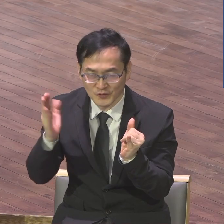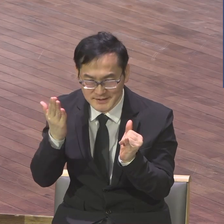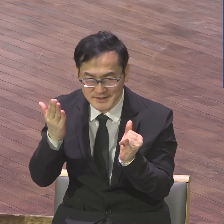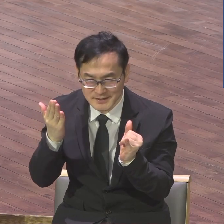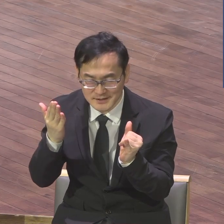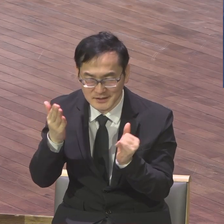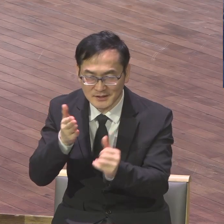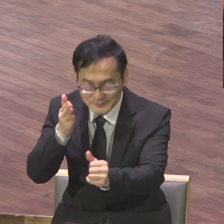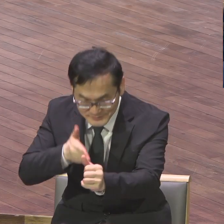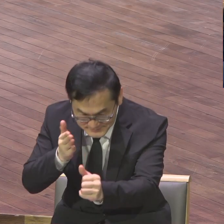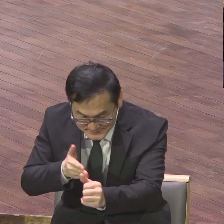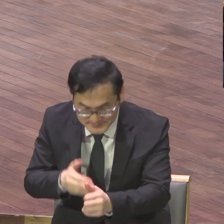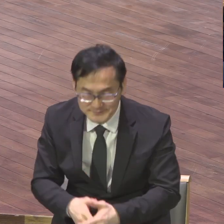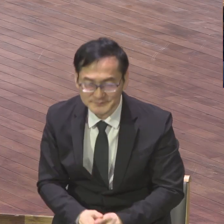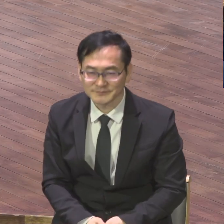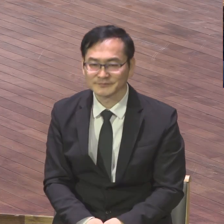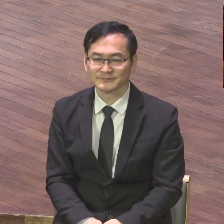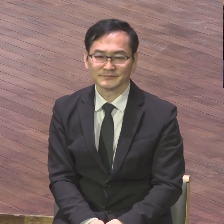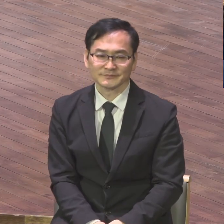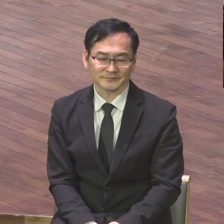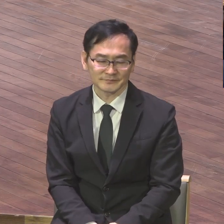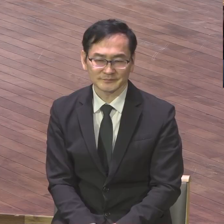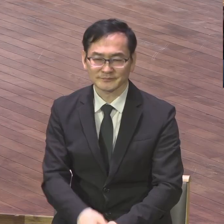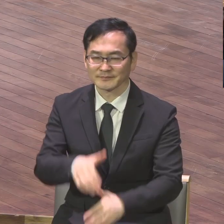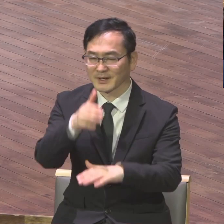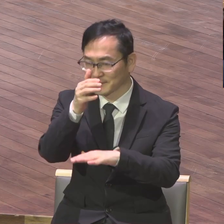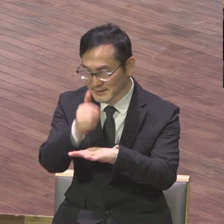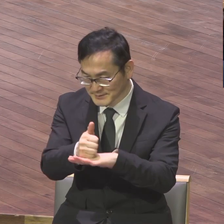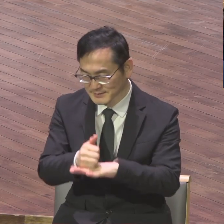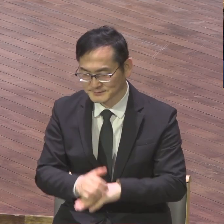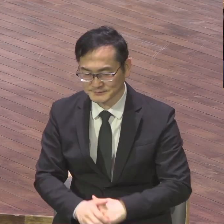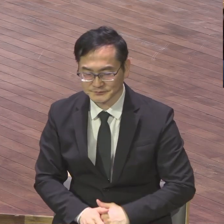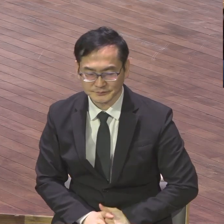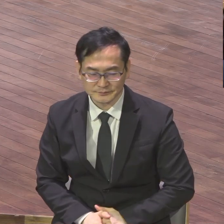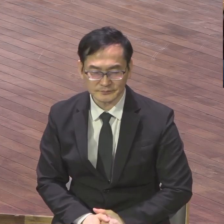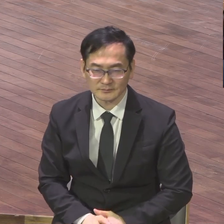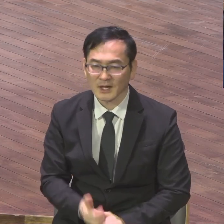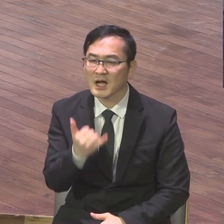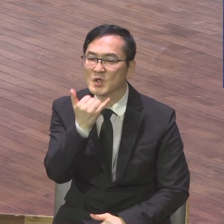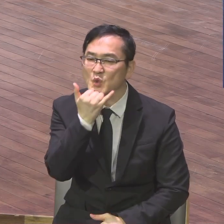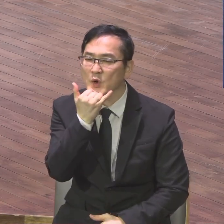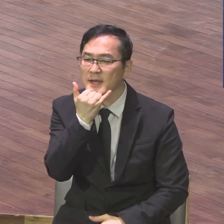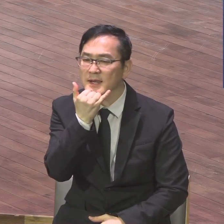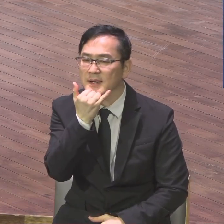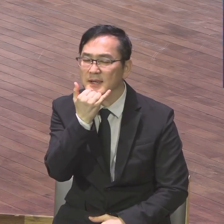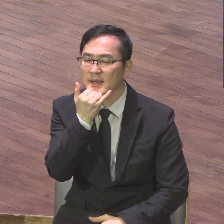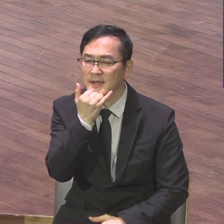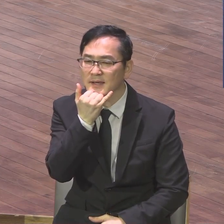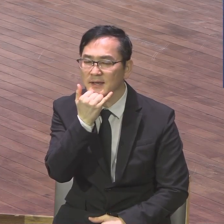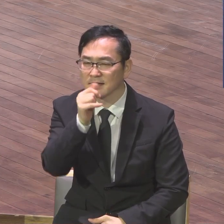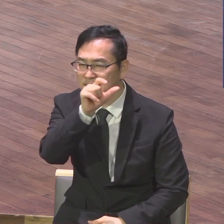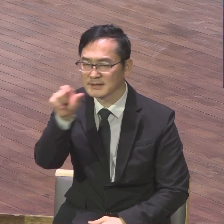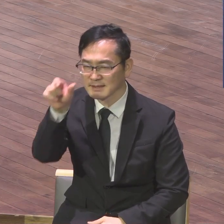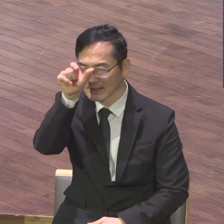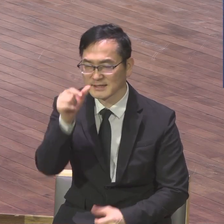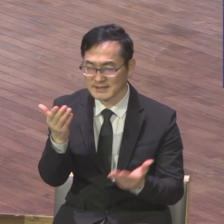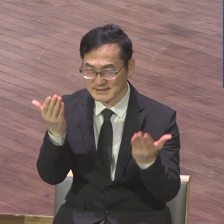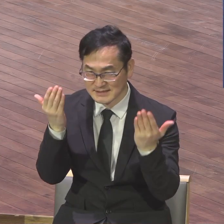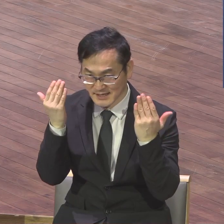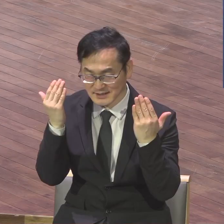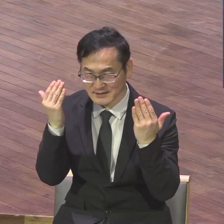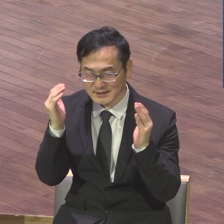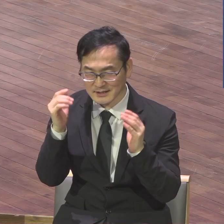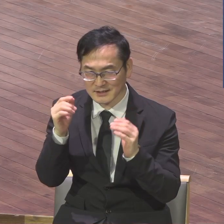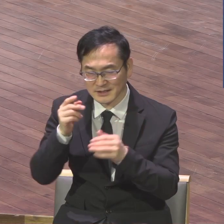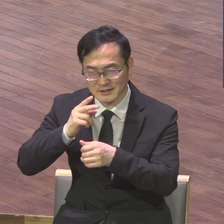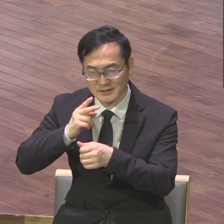주님으로 축복합니다. 결론입니다. 독일의 유명한 신학자 에릭 사우어라는 분이 있어요.